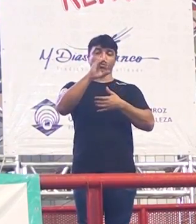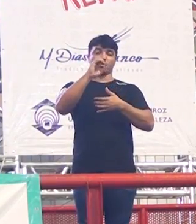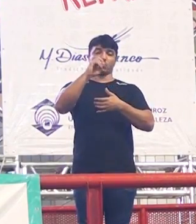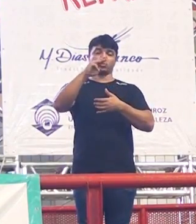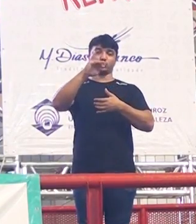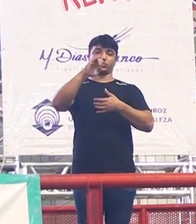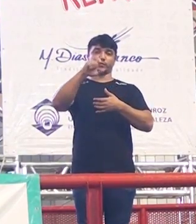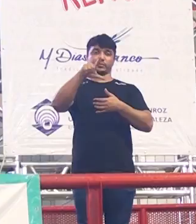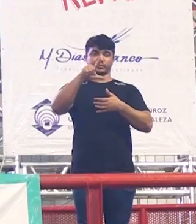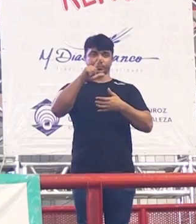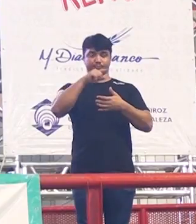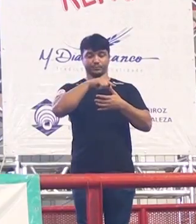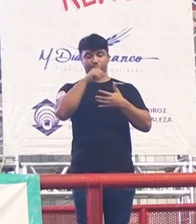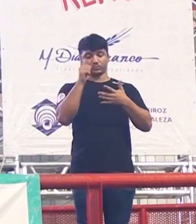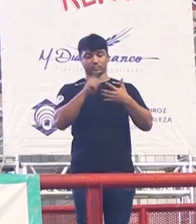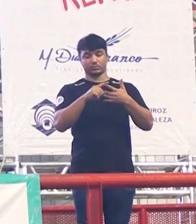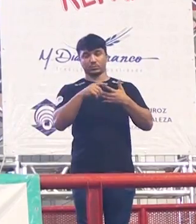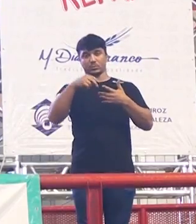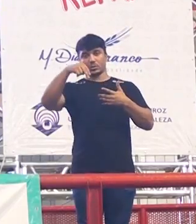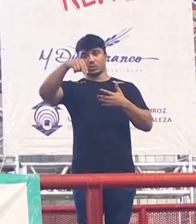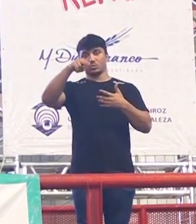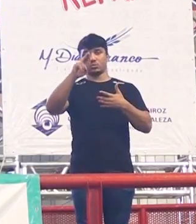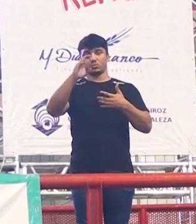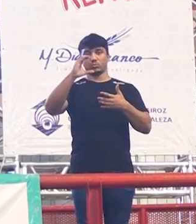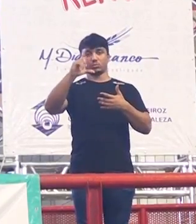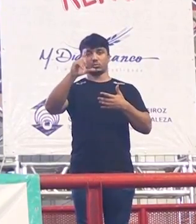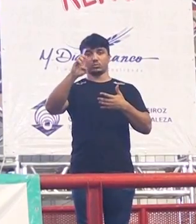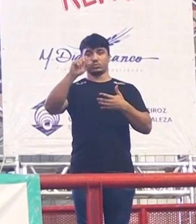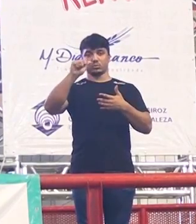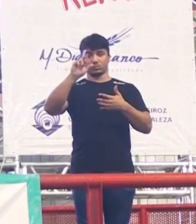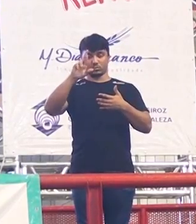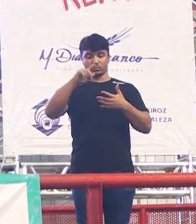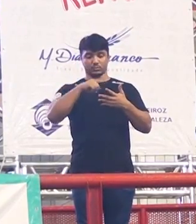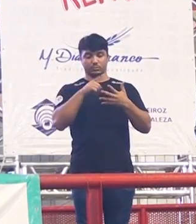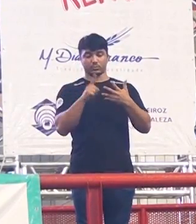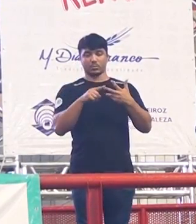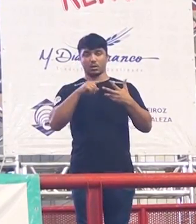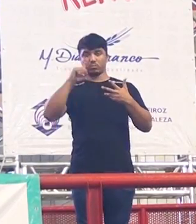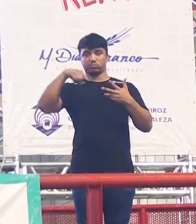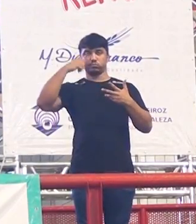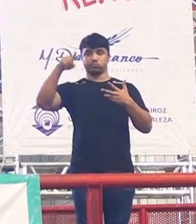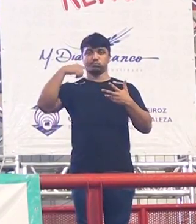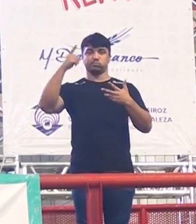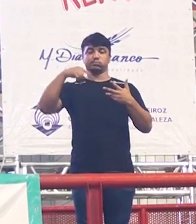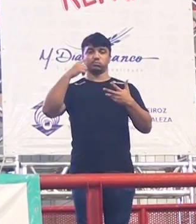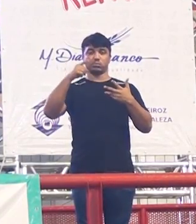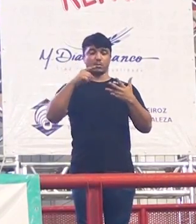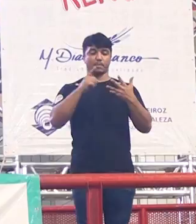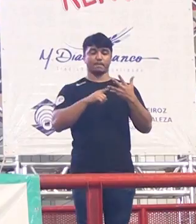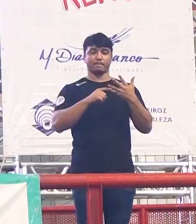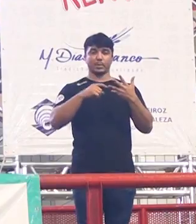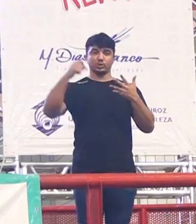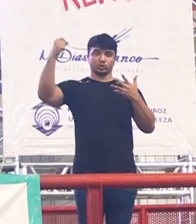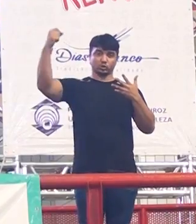biocombustíveis, energia nuclear, energia eólica, energia solar,